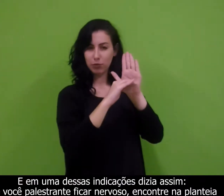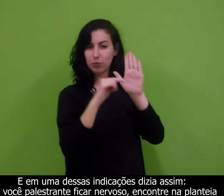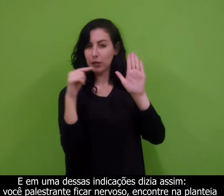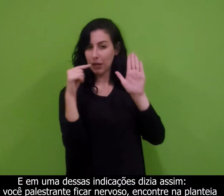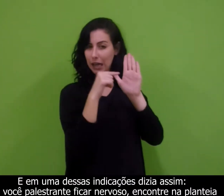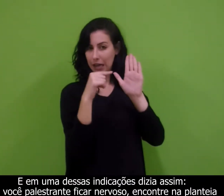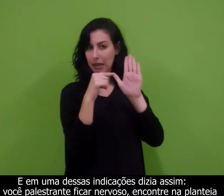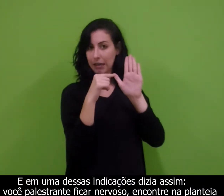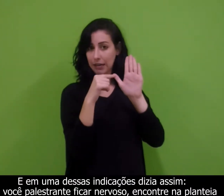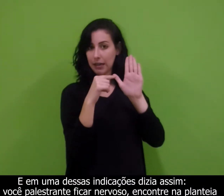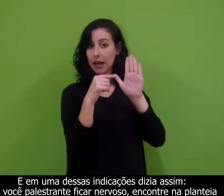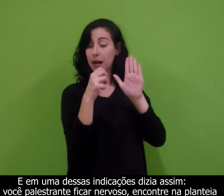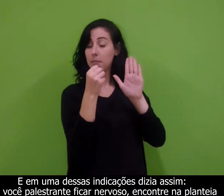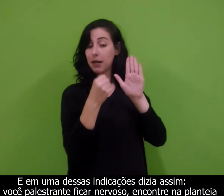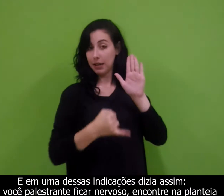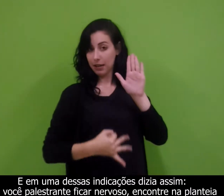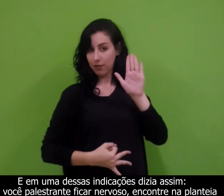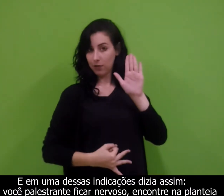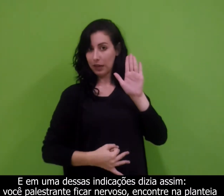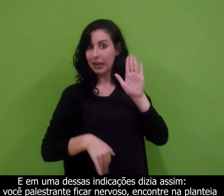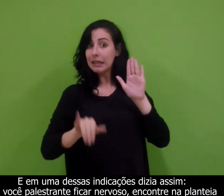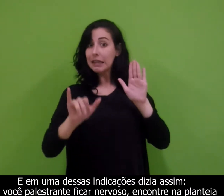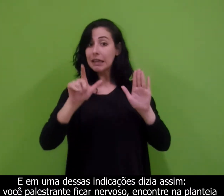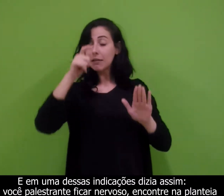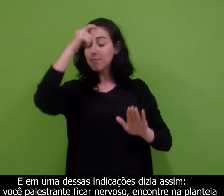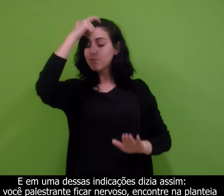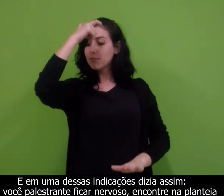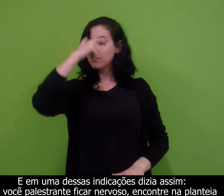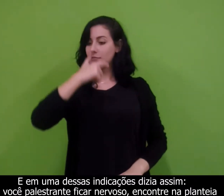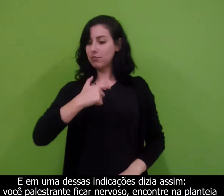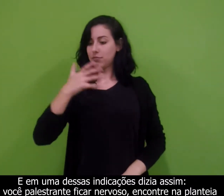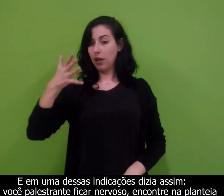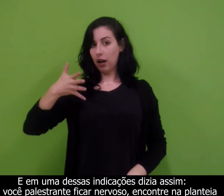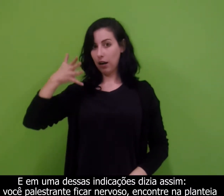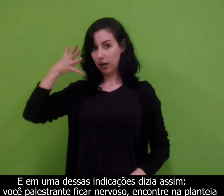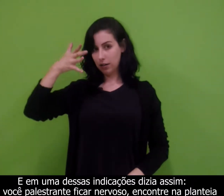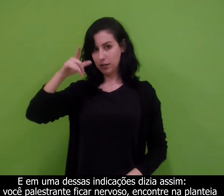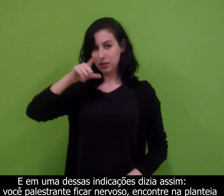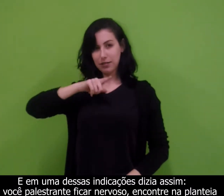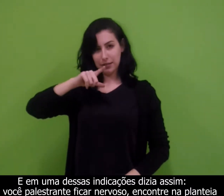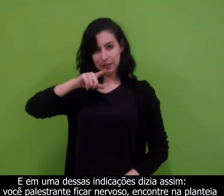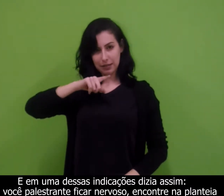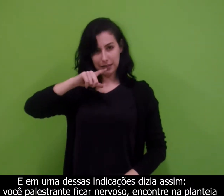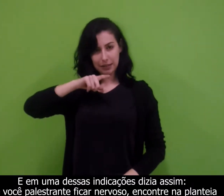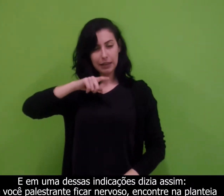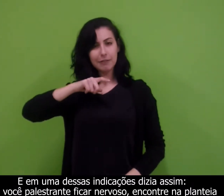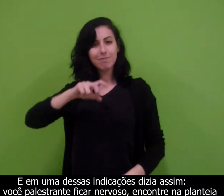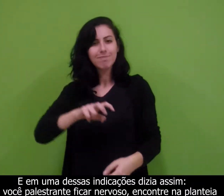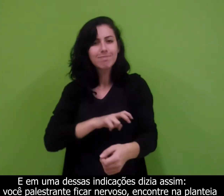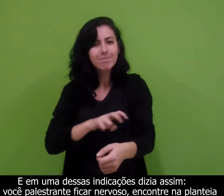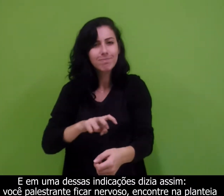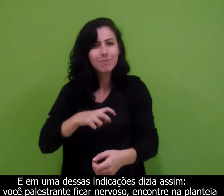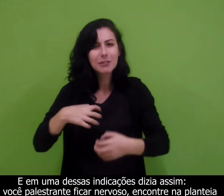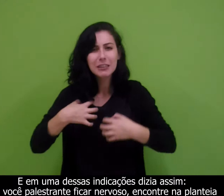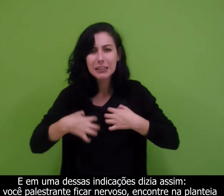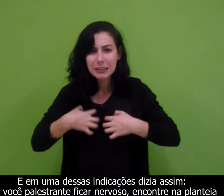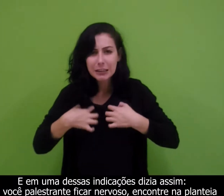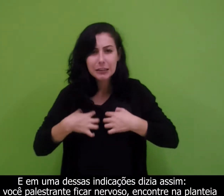uma dessas indicações dizia assim: se você, palestrante, sei lá, é a minha versão, né?